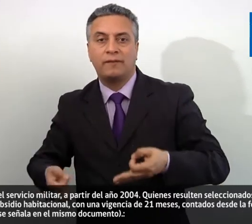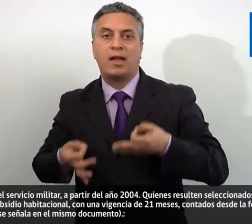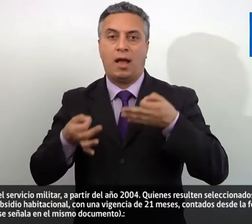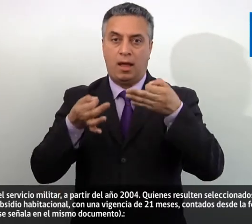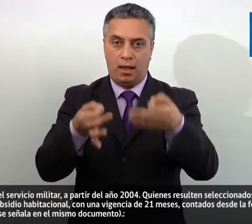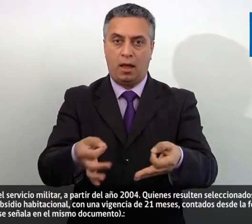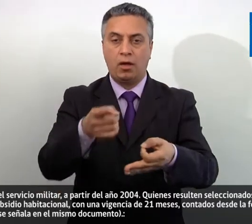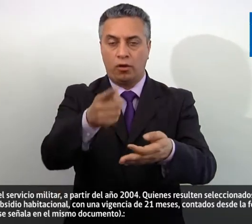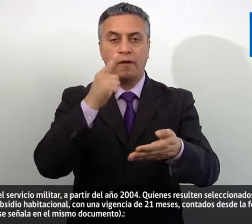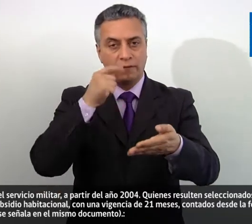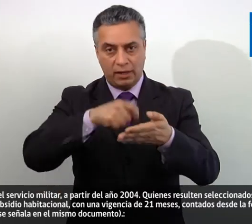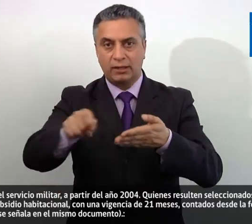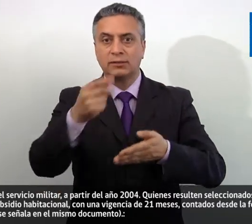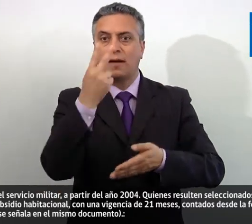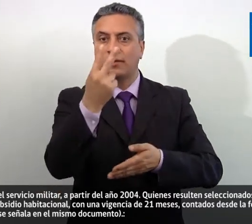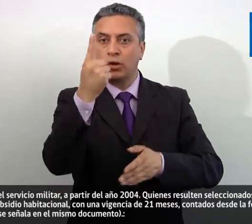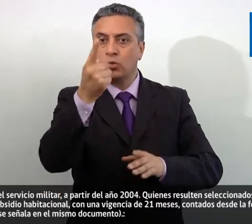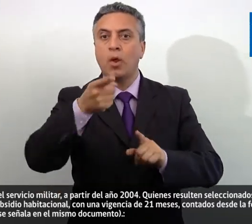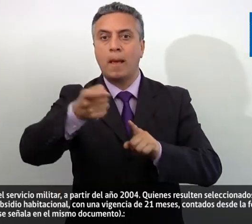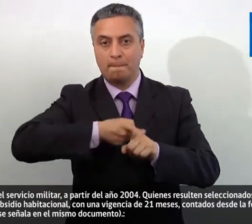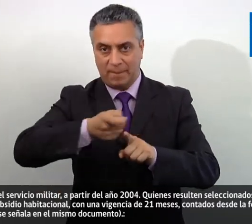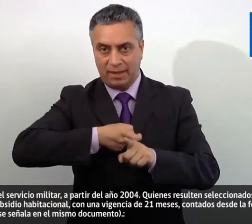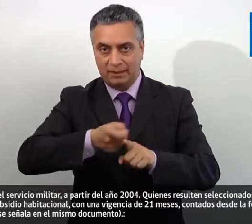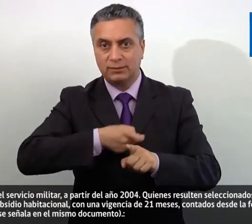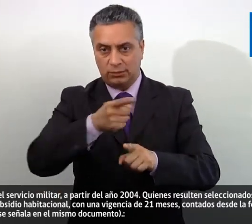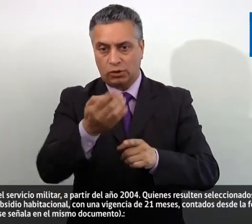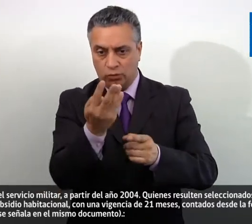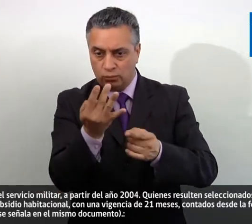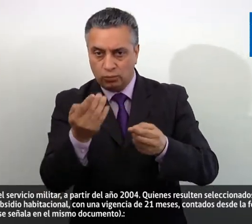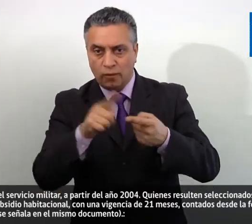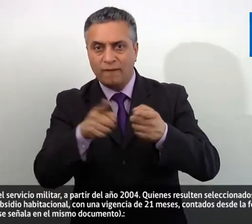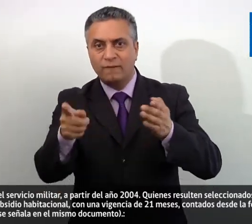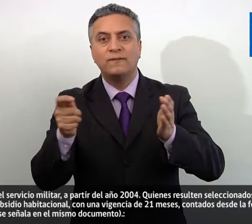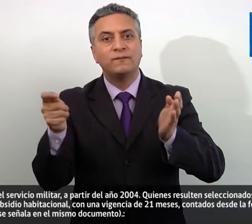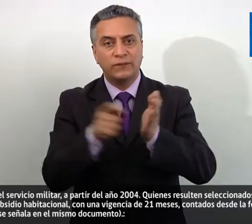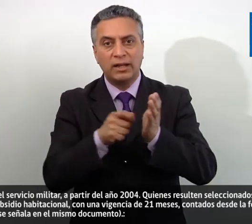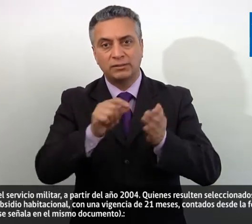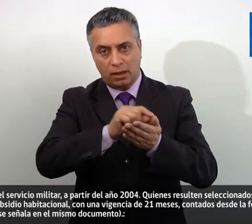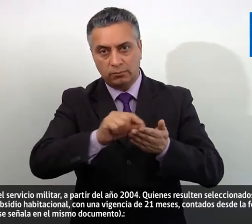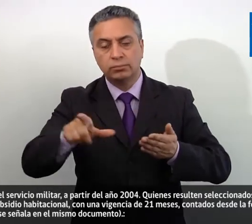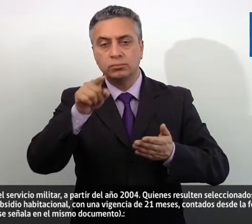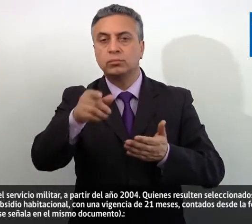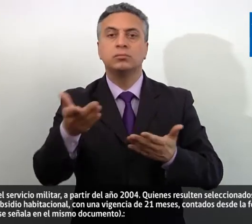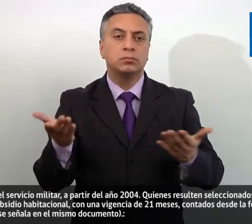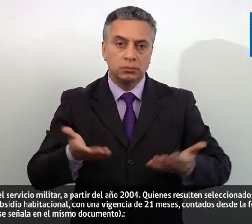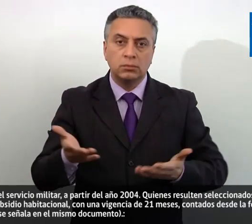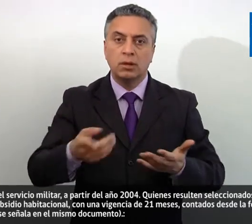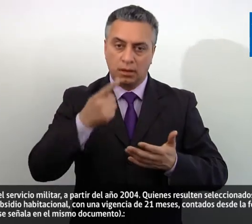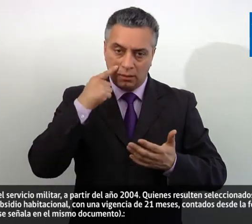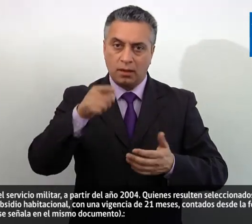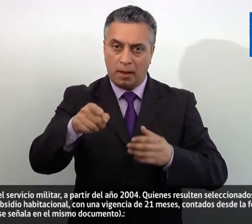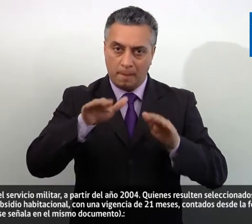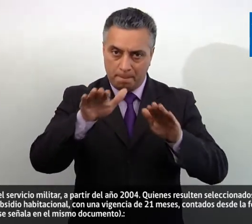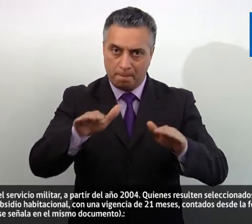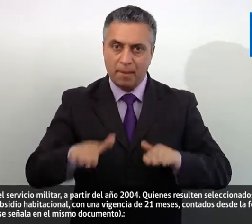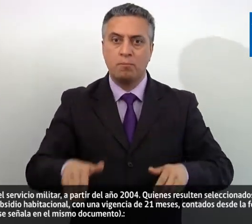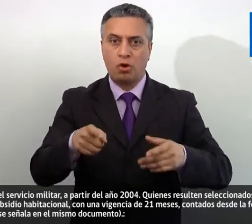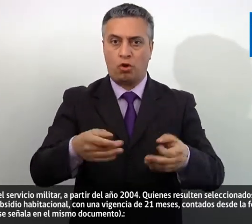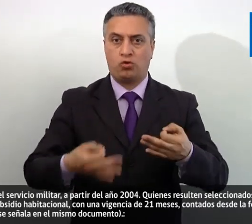obtendrán un certificado de subsidio habitacional con una vigencia de 21 meses, contados desde la fecha de su emisión, la cual se